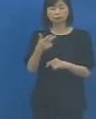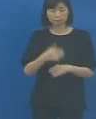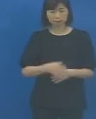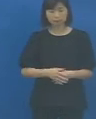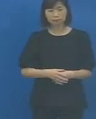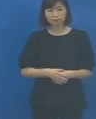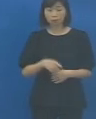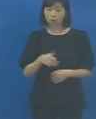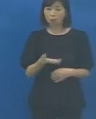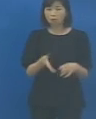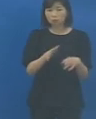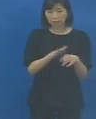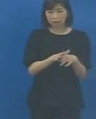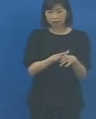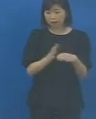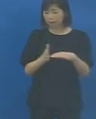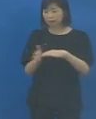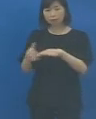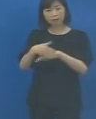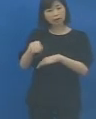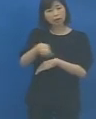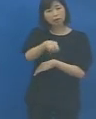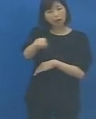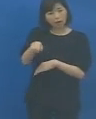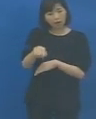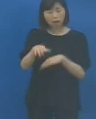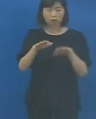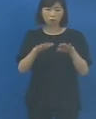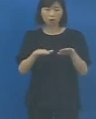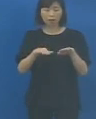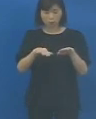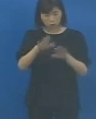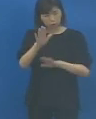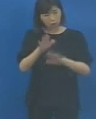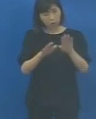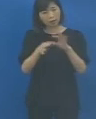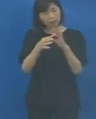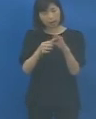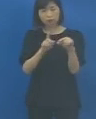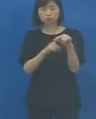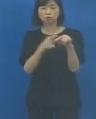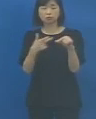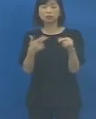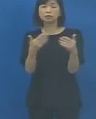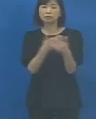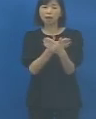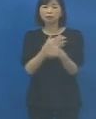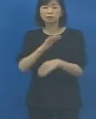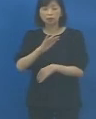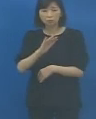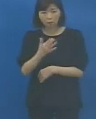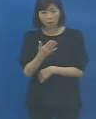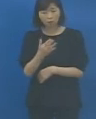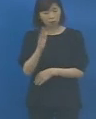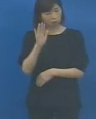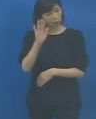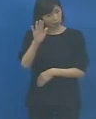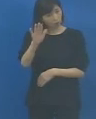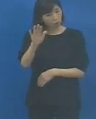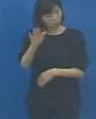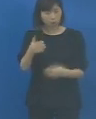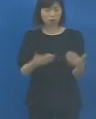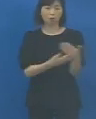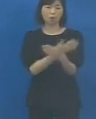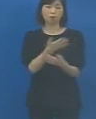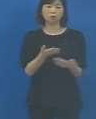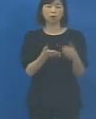ね、ジャマイカ側からは、今回は残念ながらこういう状況なので中止ということになるけれども、今後も交流を深